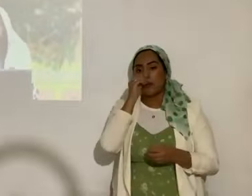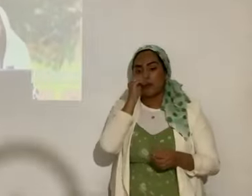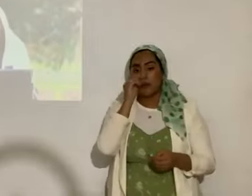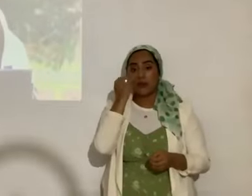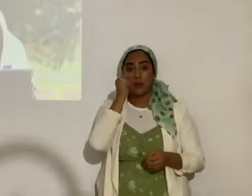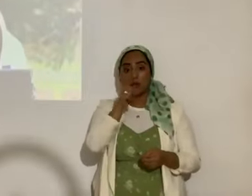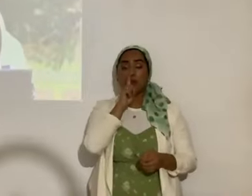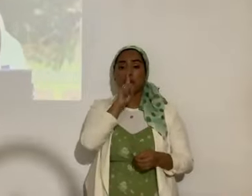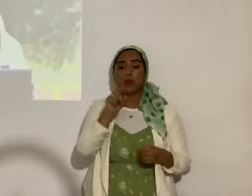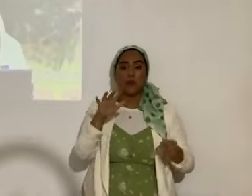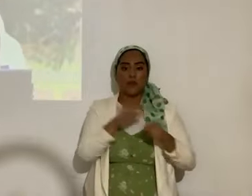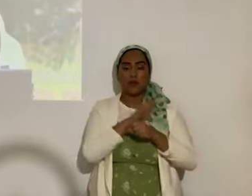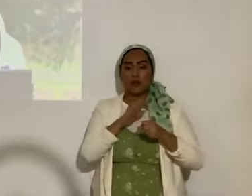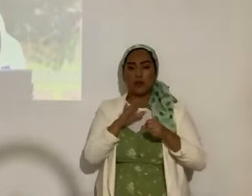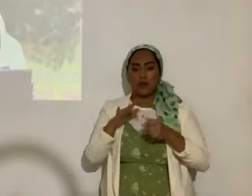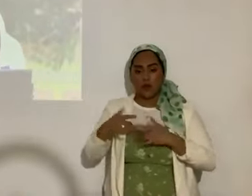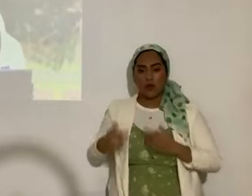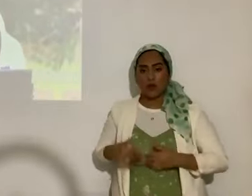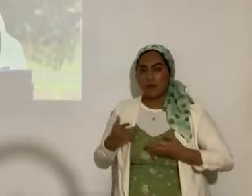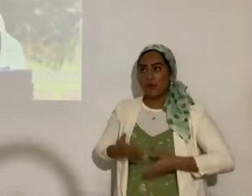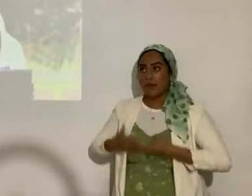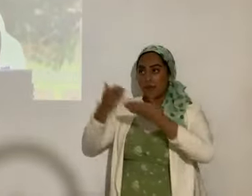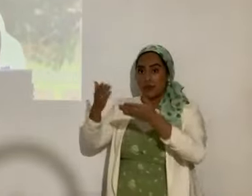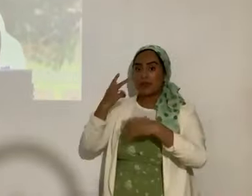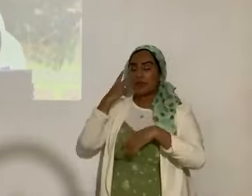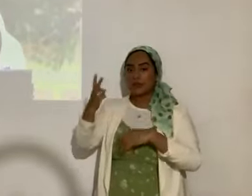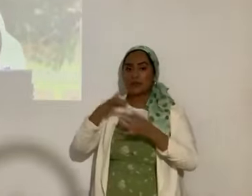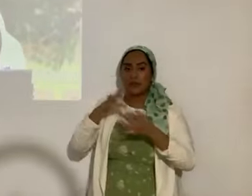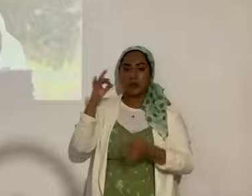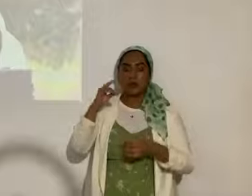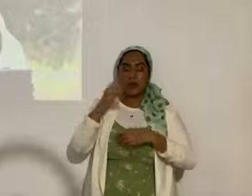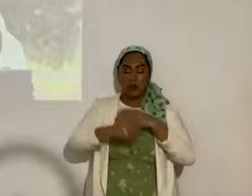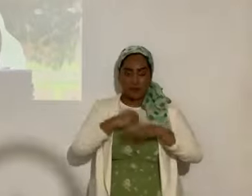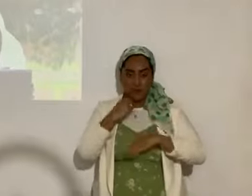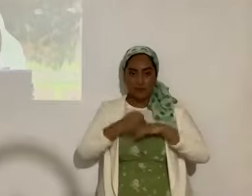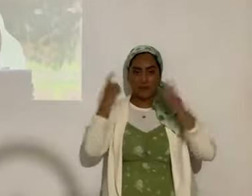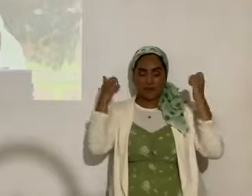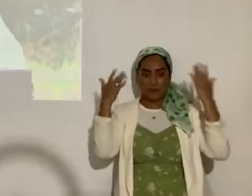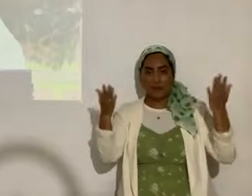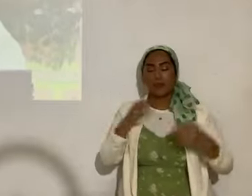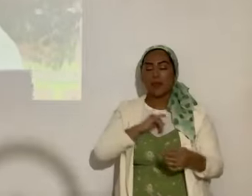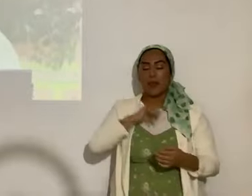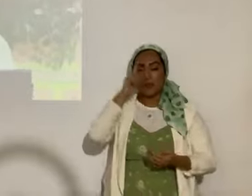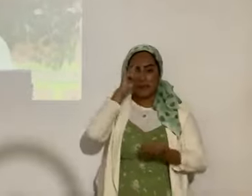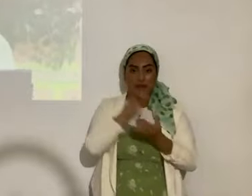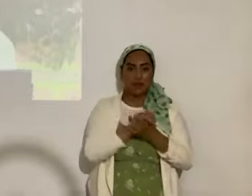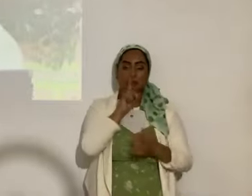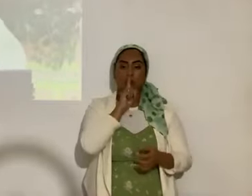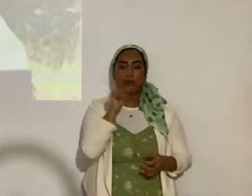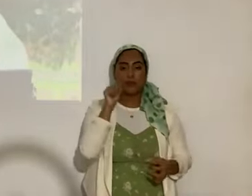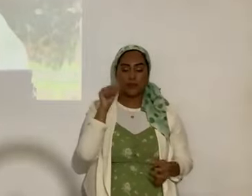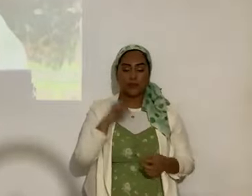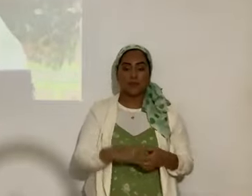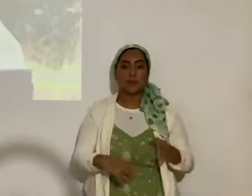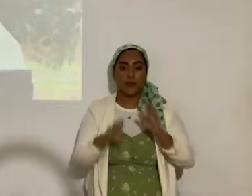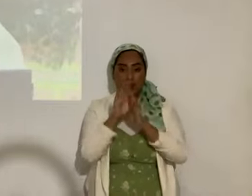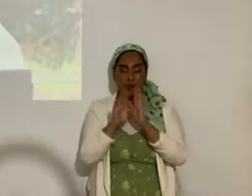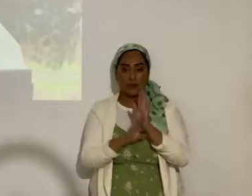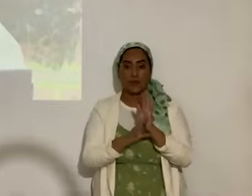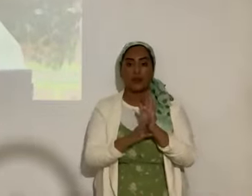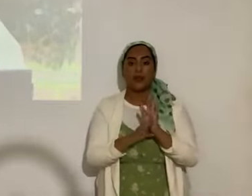si tú te entregas de todo corazón lo verás en lo espiritual Amén aleluya yo sí lo creo la Biblia